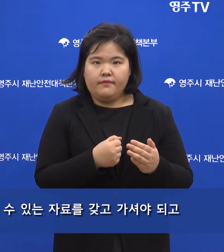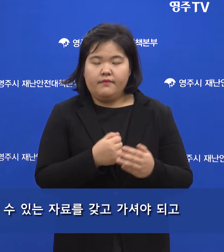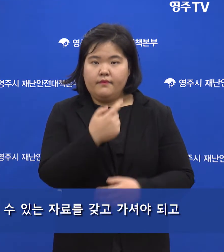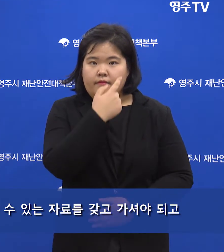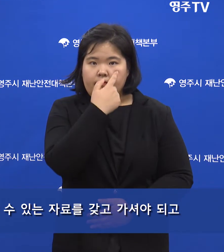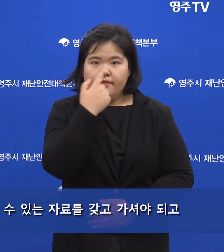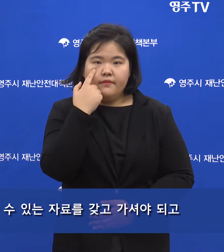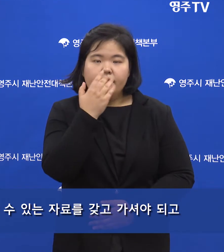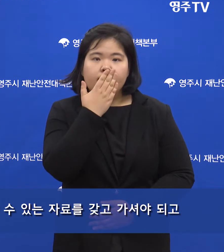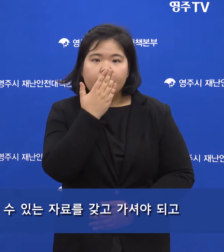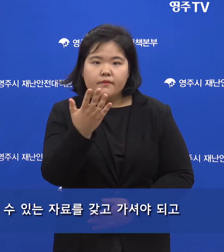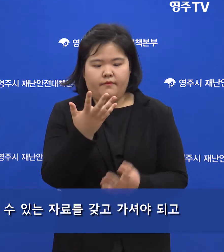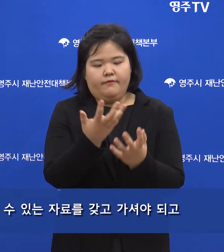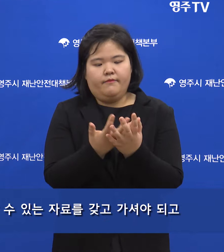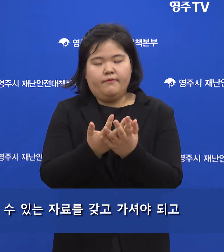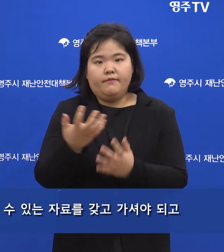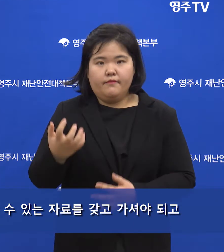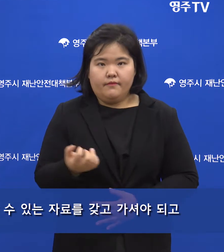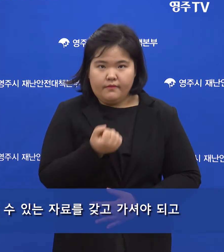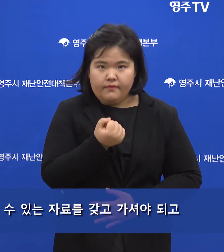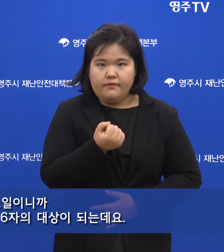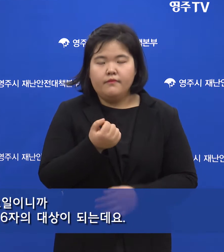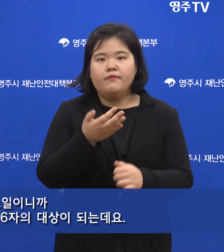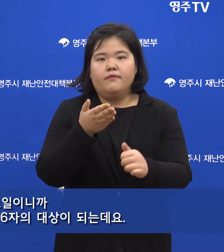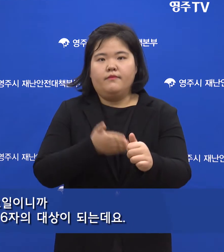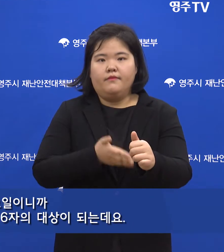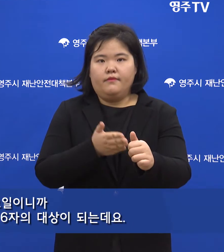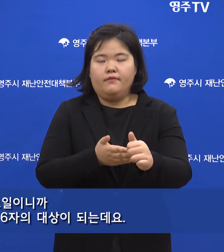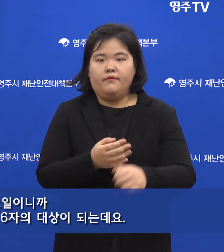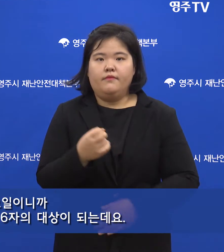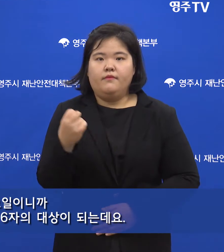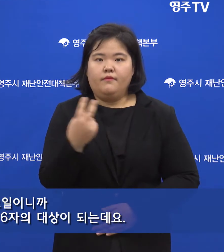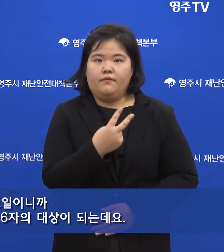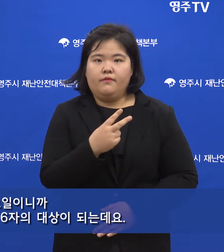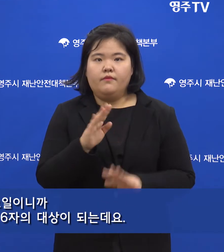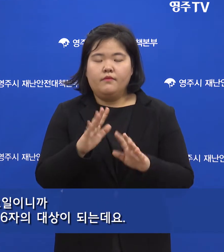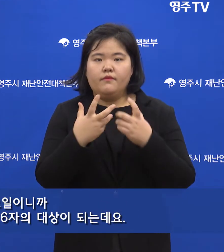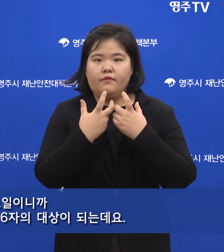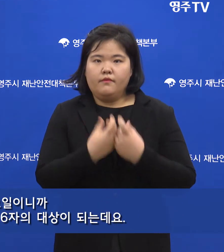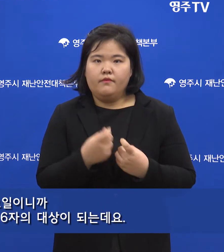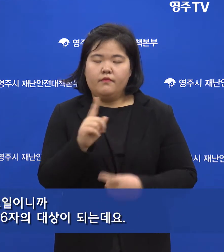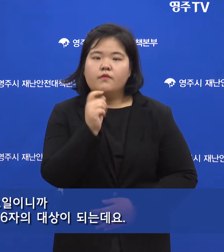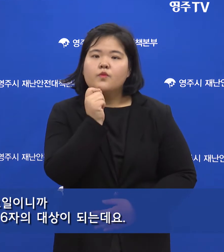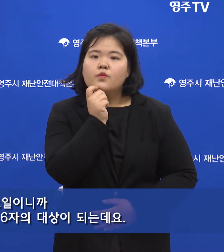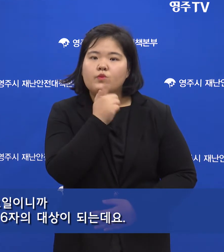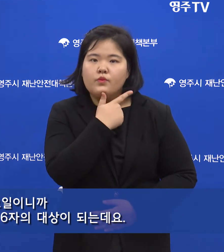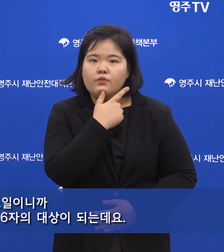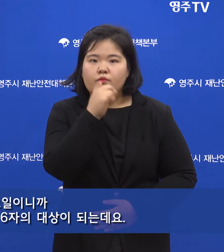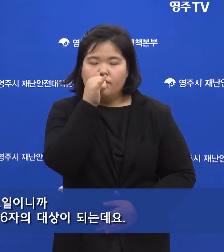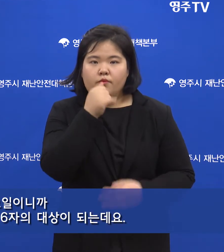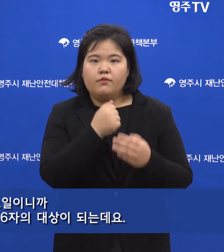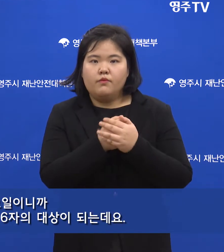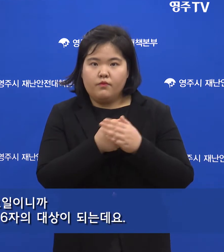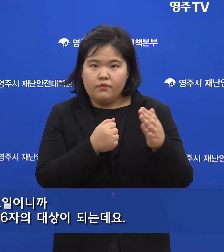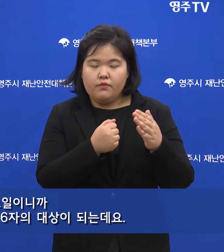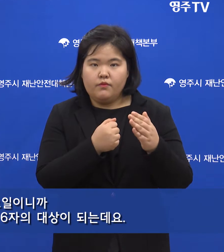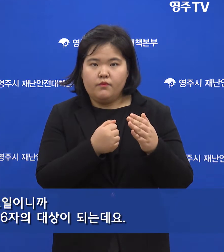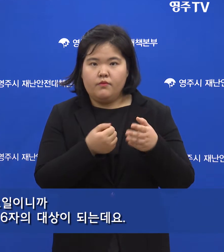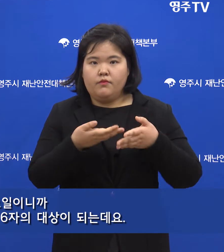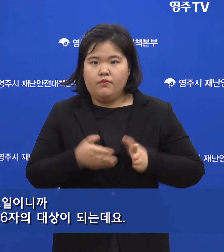증명할 수 있는 자료를 갖고 가셔야 되고 또 오늘이 예를 들어서 월요일이니까